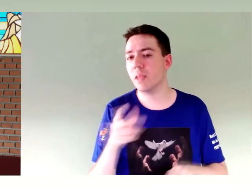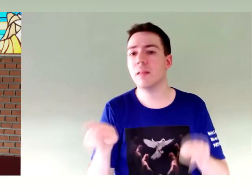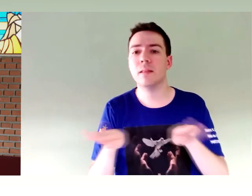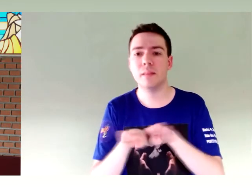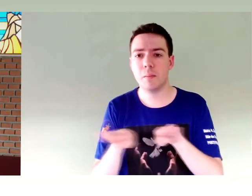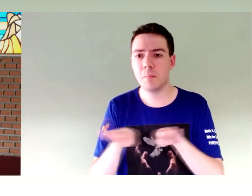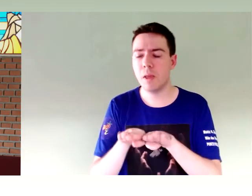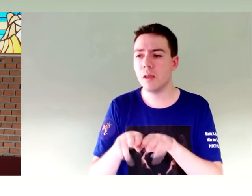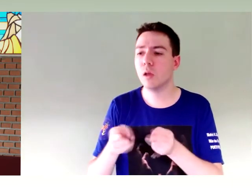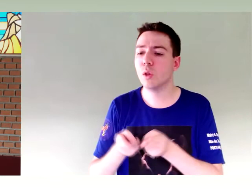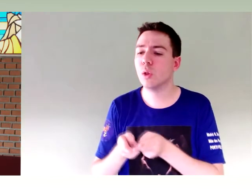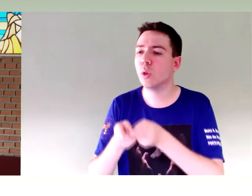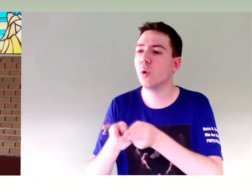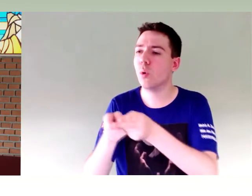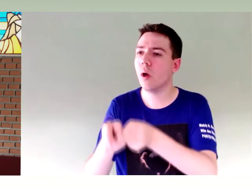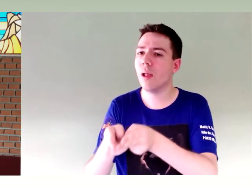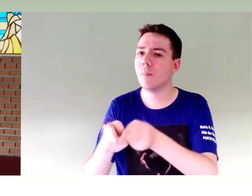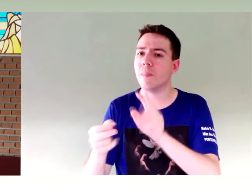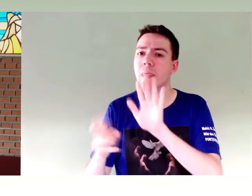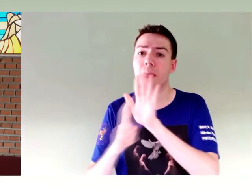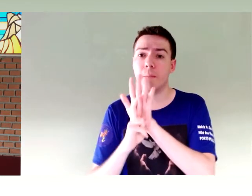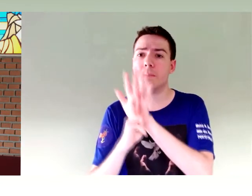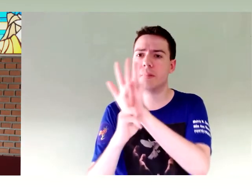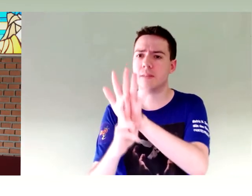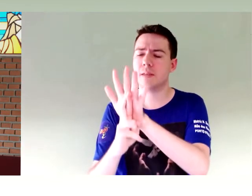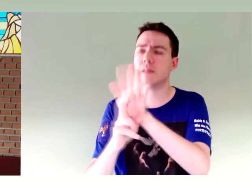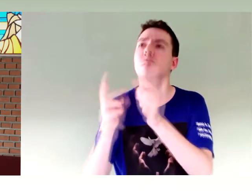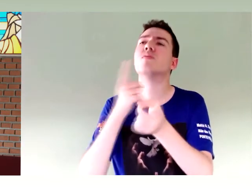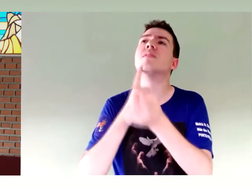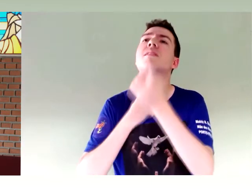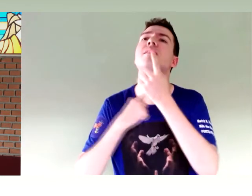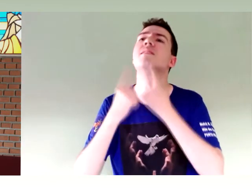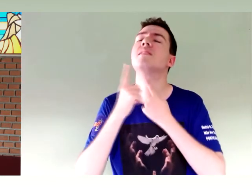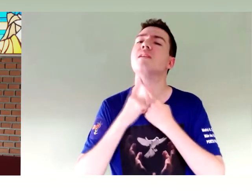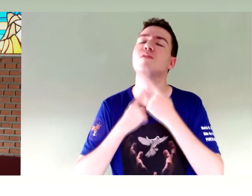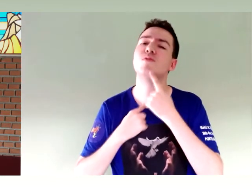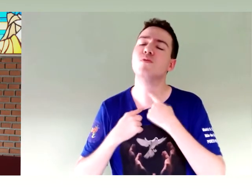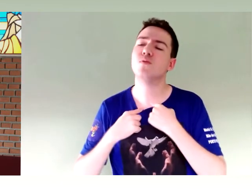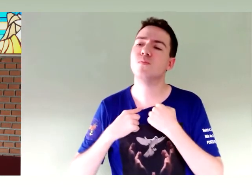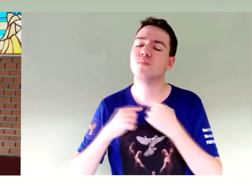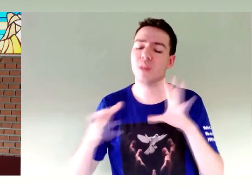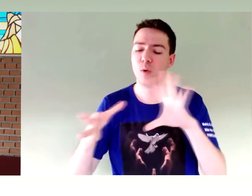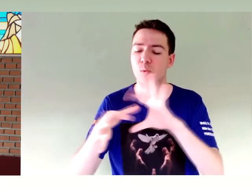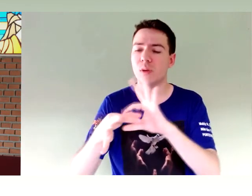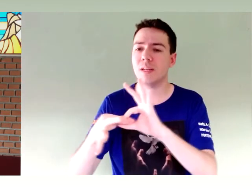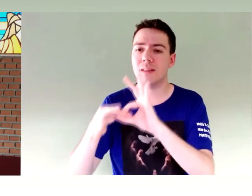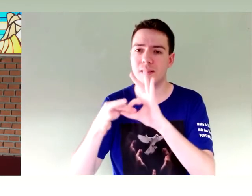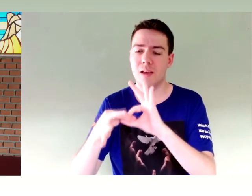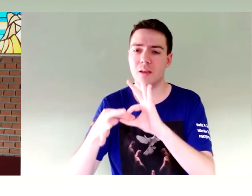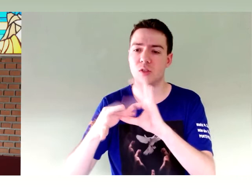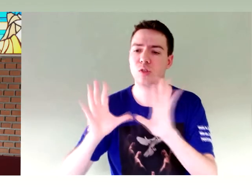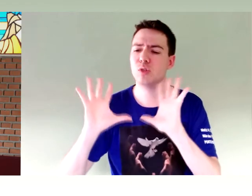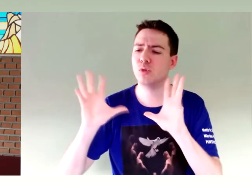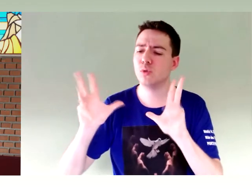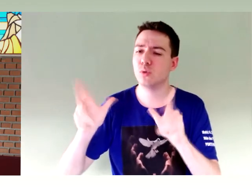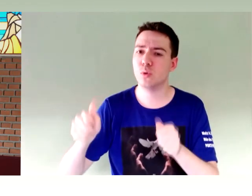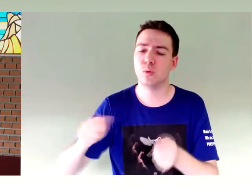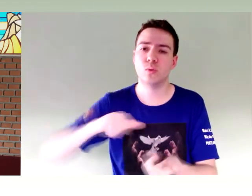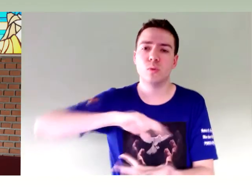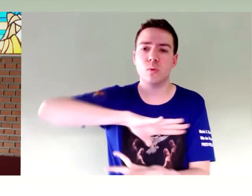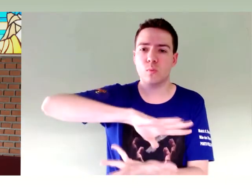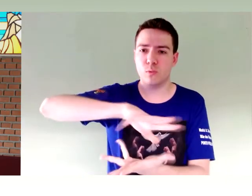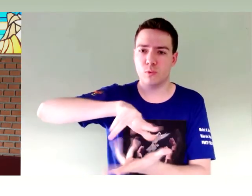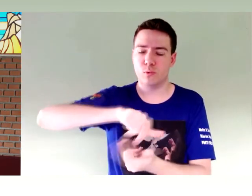disso, Noé representa a aspiração por uma unidade fundamental de toda